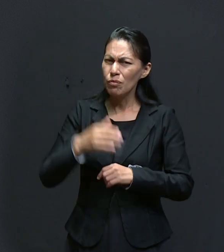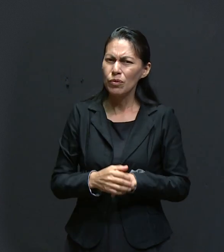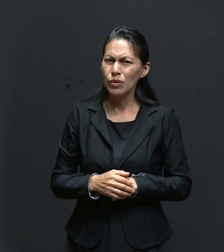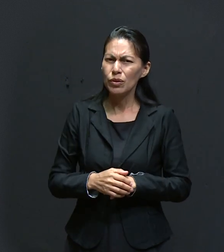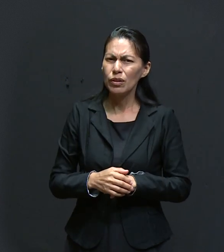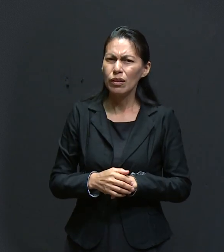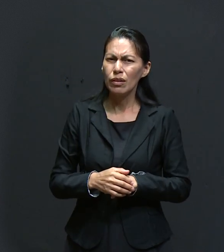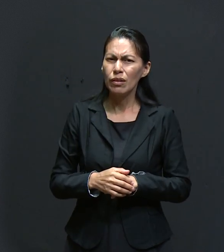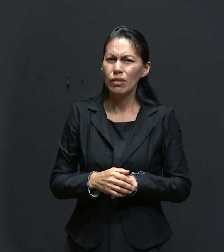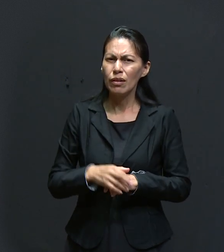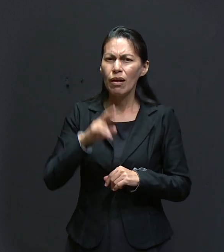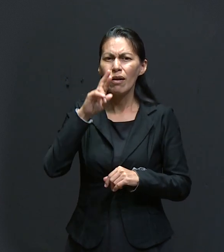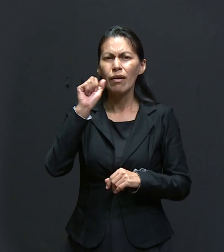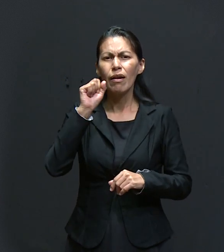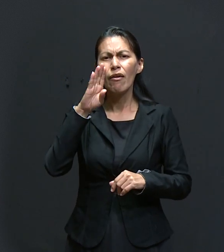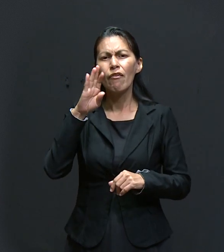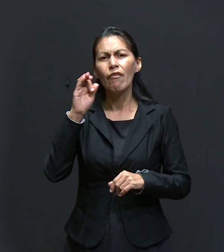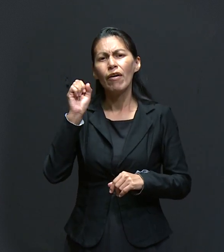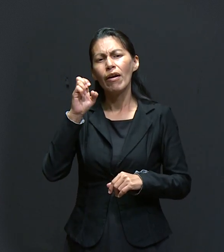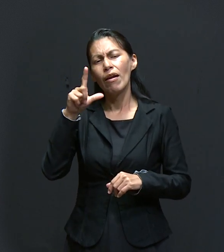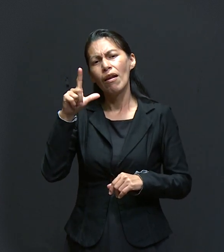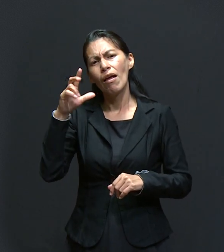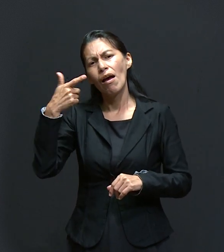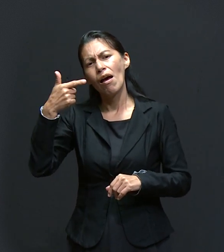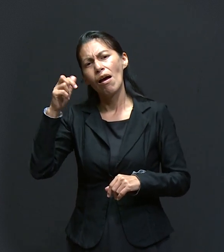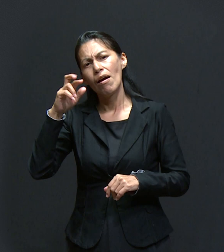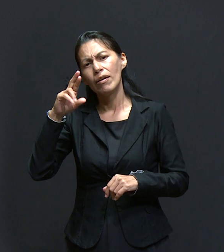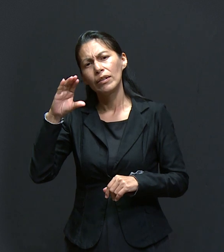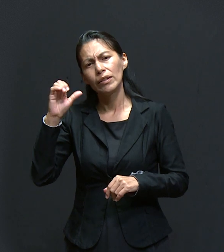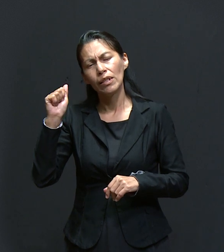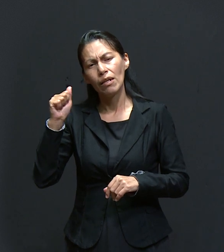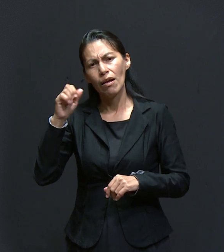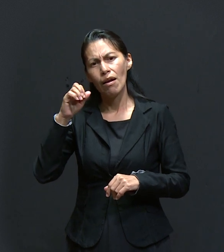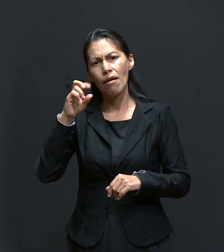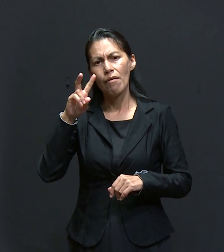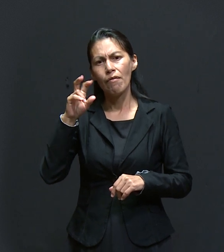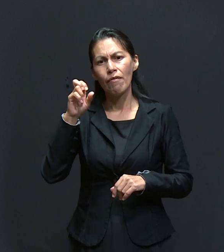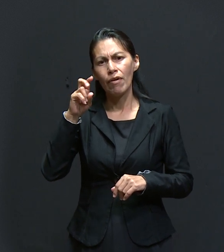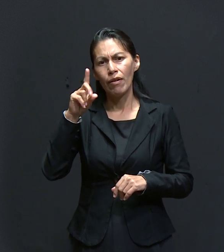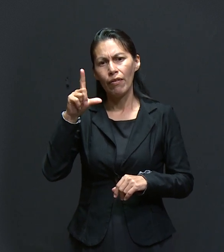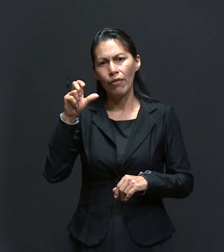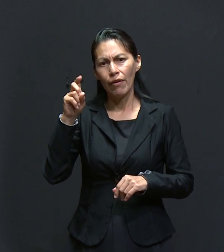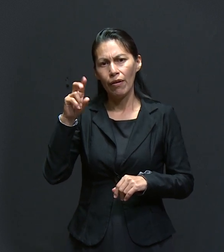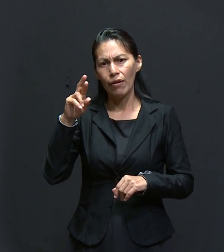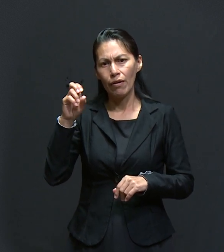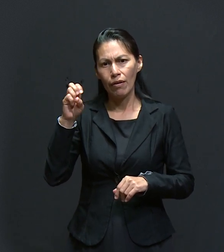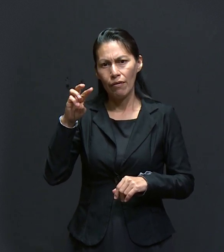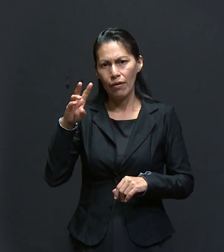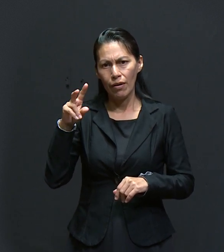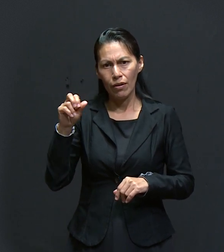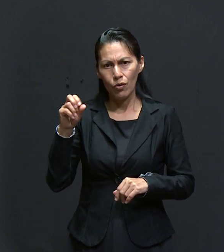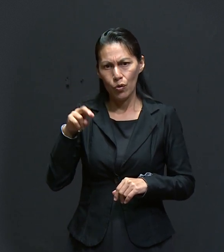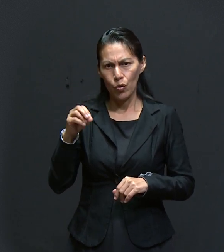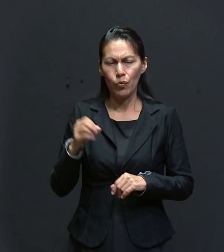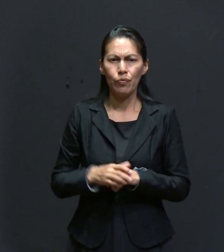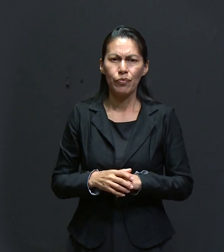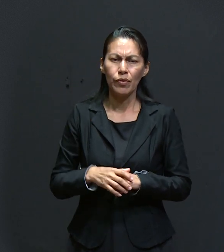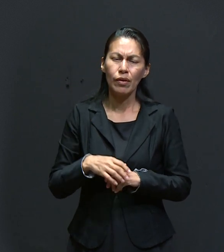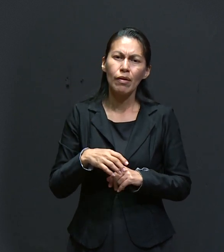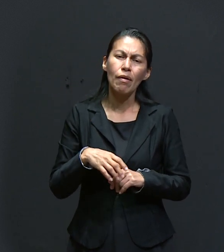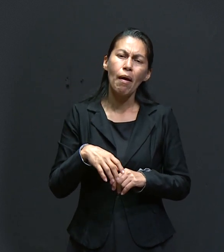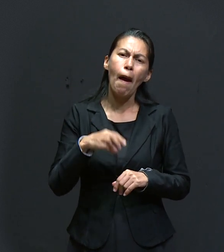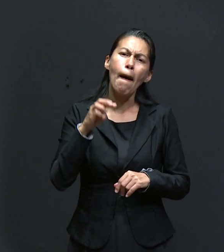que dios pueda escuchar nuestra oración por martín garcía